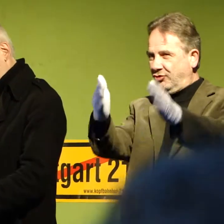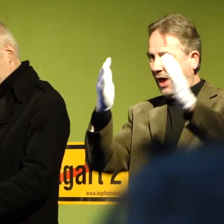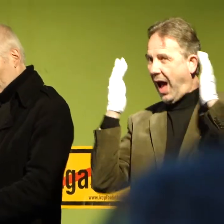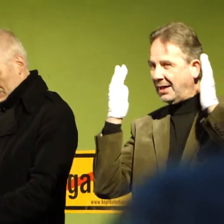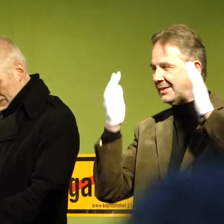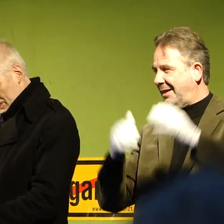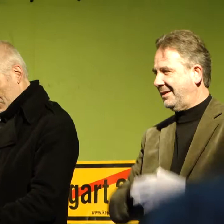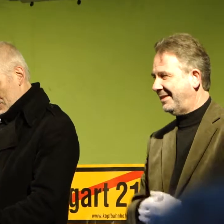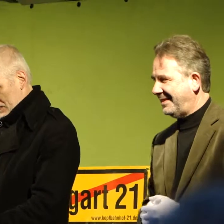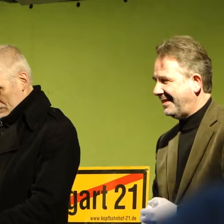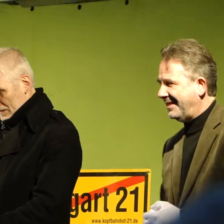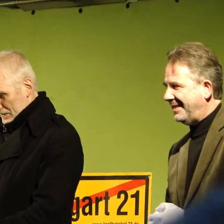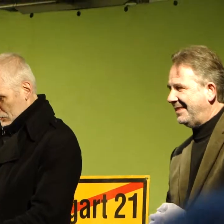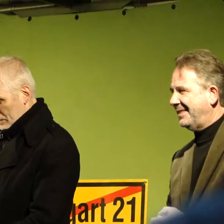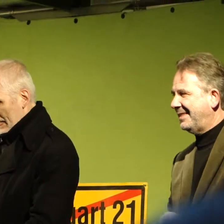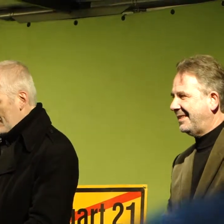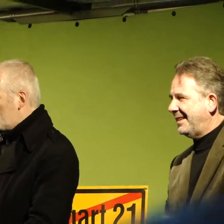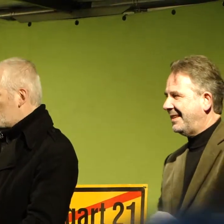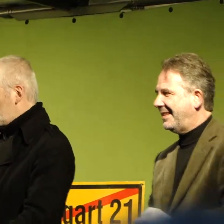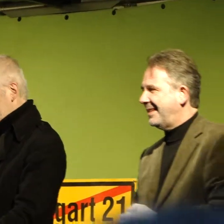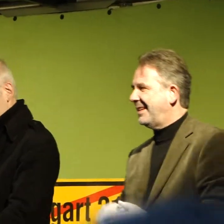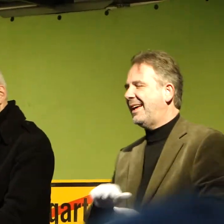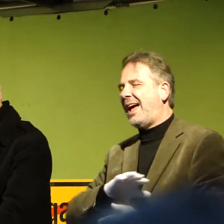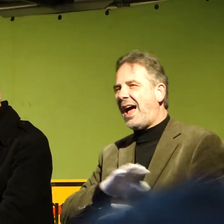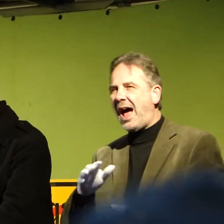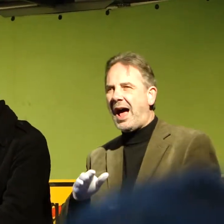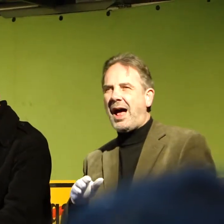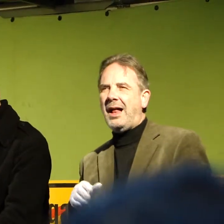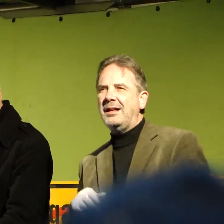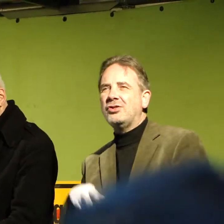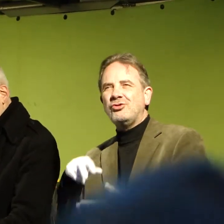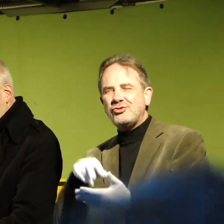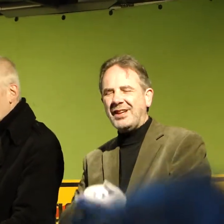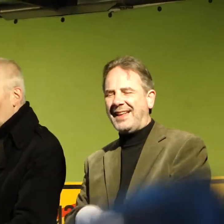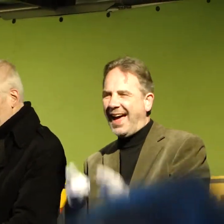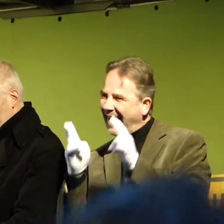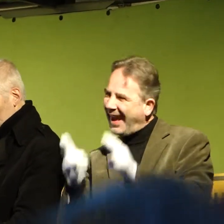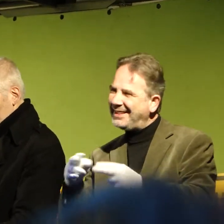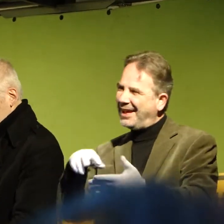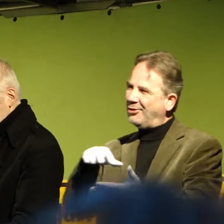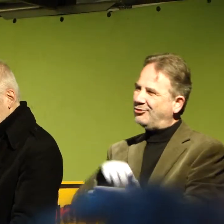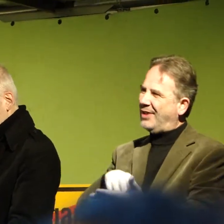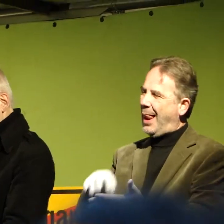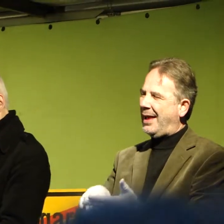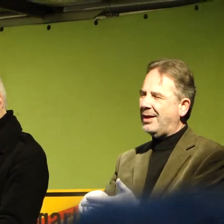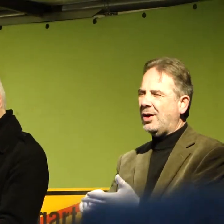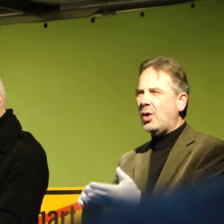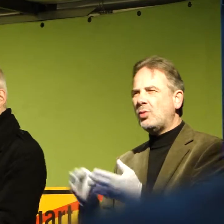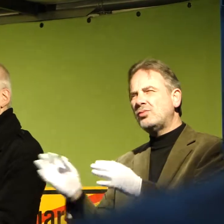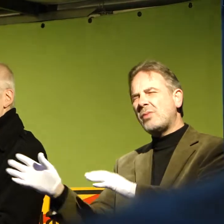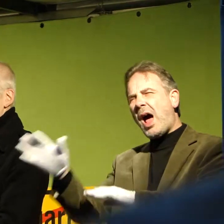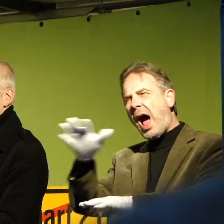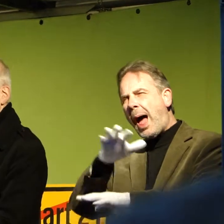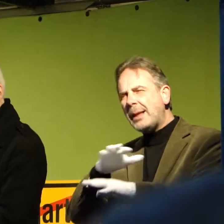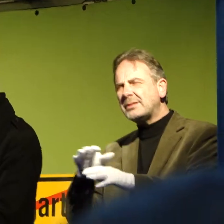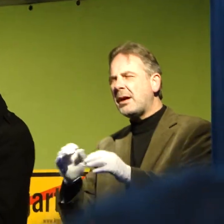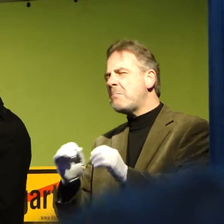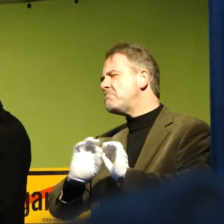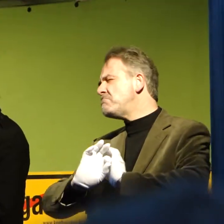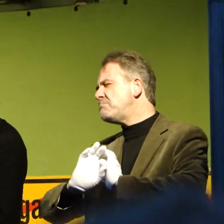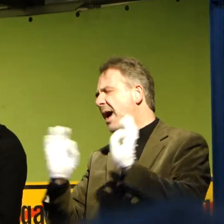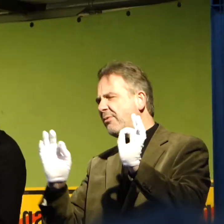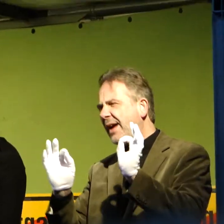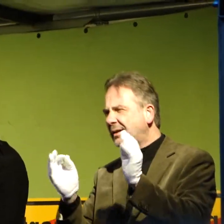der Königstraße heraus sichtbare Turm. Alles steht an der richtigen Stelle und die Komposition des Ganzen ist